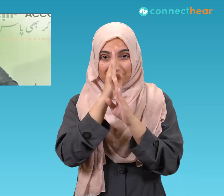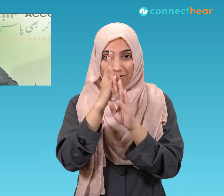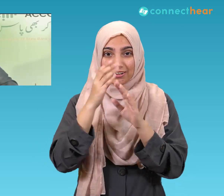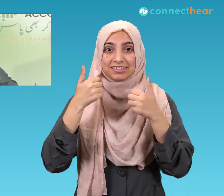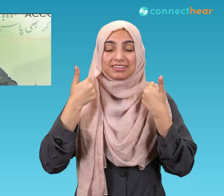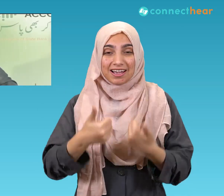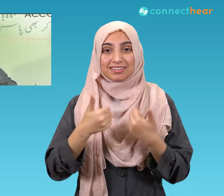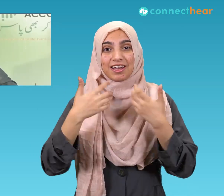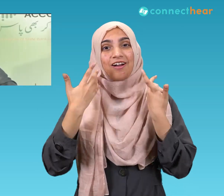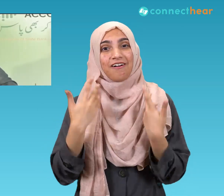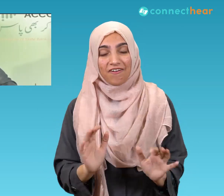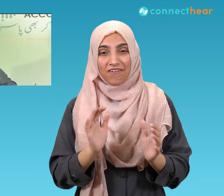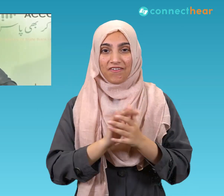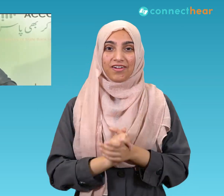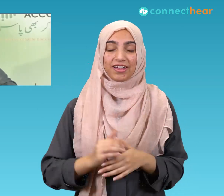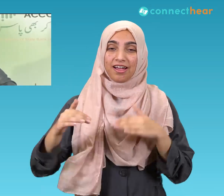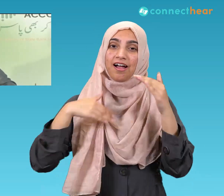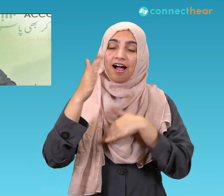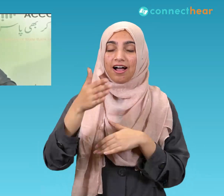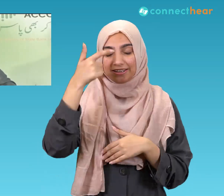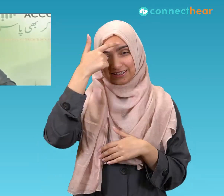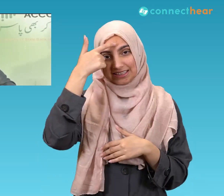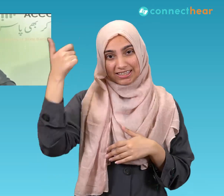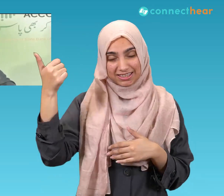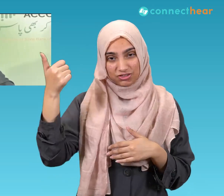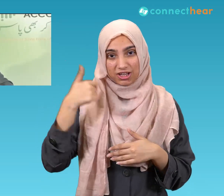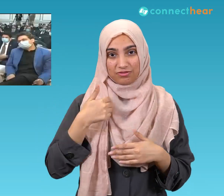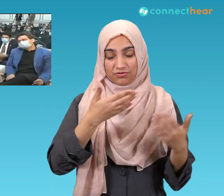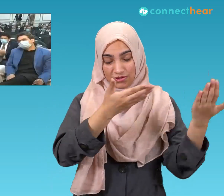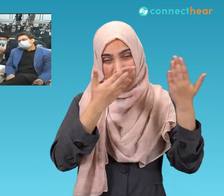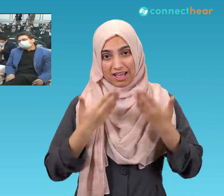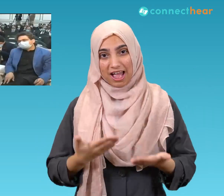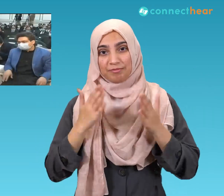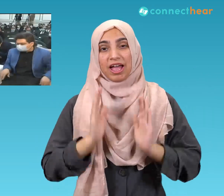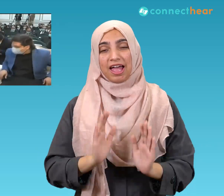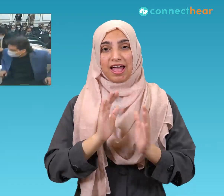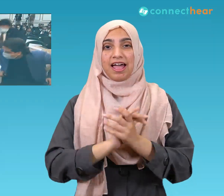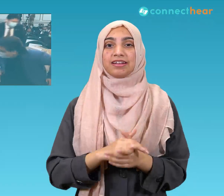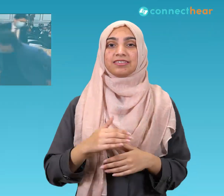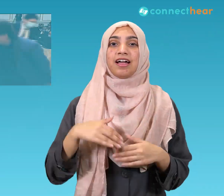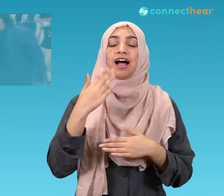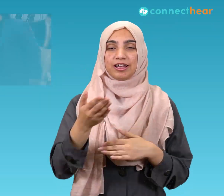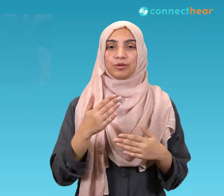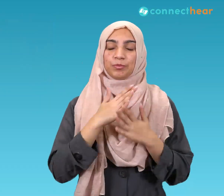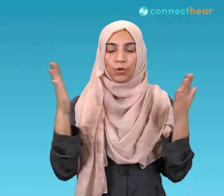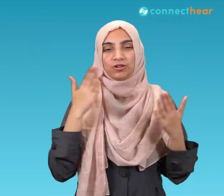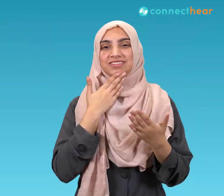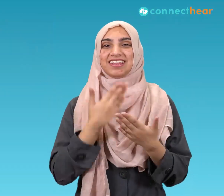اس کے پوٹینشیل پہ لے کے جائے گا جو اب تک ہم نہیں پہنچ سکے. بہت بہت شکریہ.